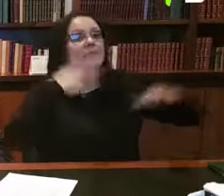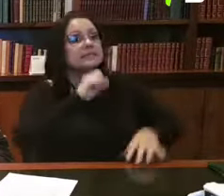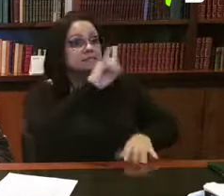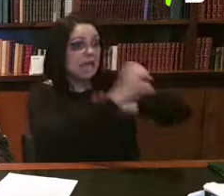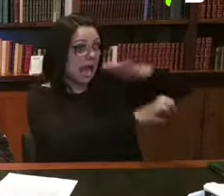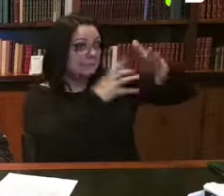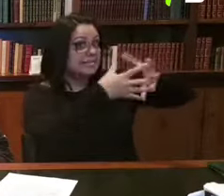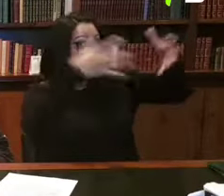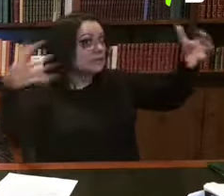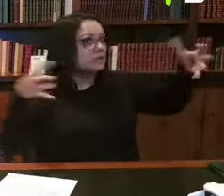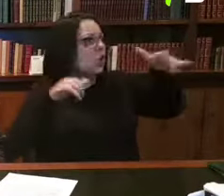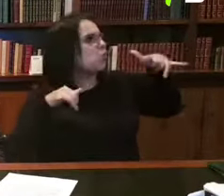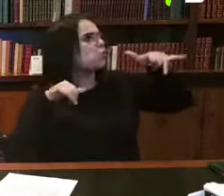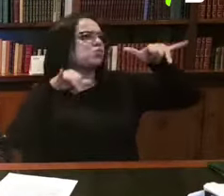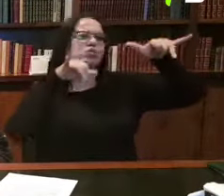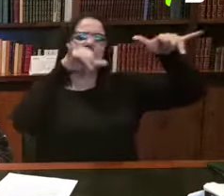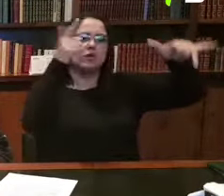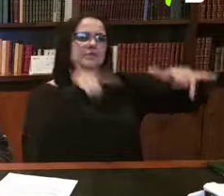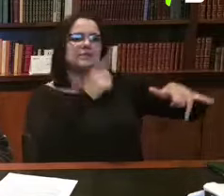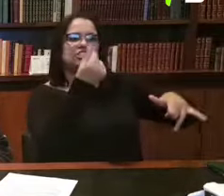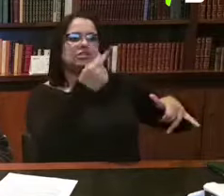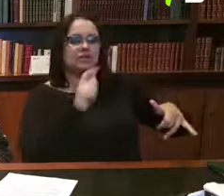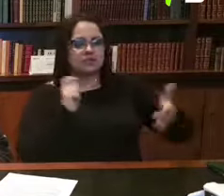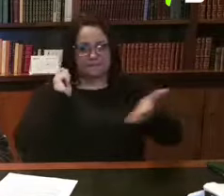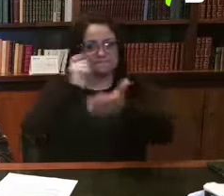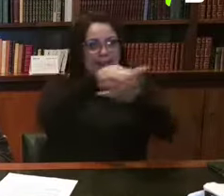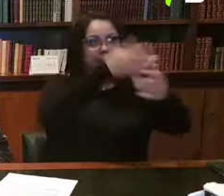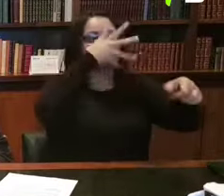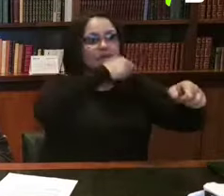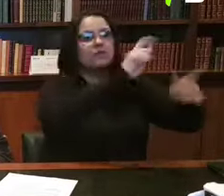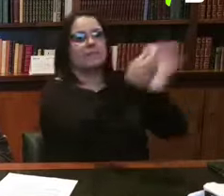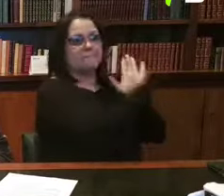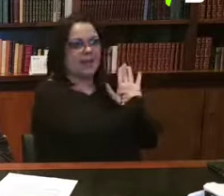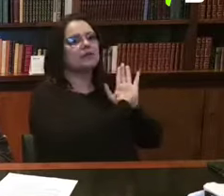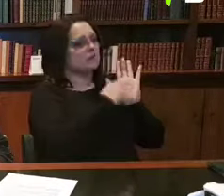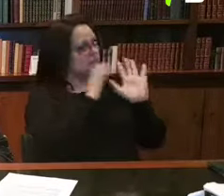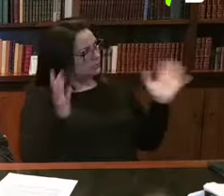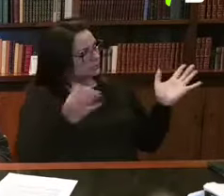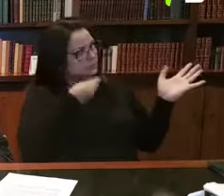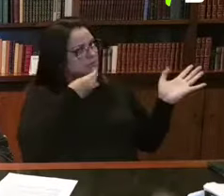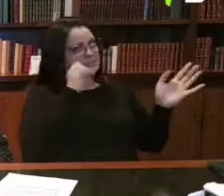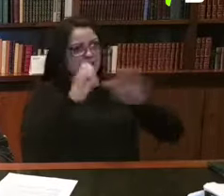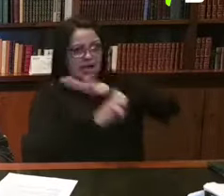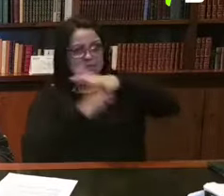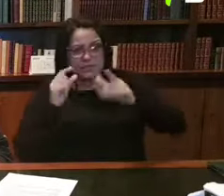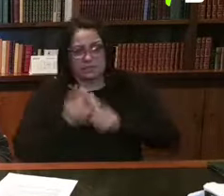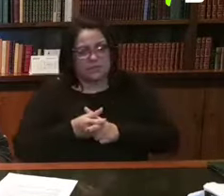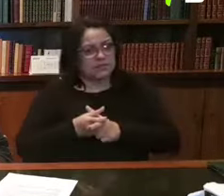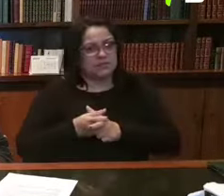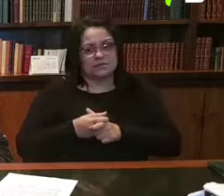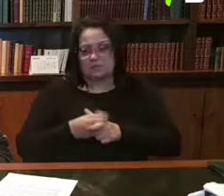grande tipo companhia aérea nós vamos ganhar dinheiro na dama o dinheiro para salvar mas ele tem que pagar a gente agora sem empresa é pequena